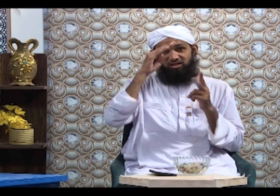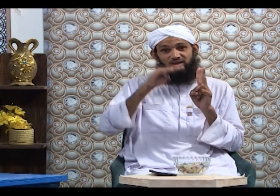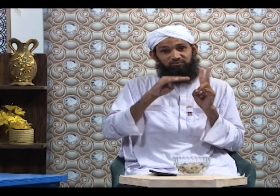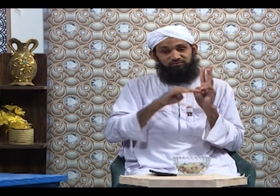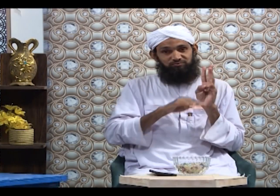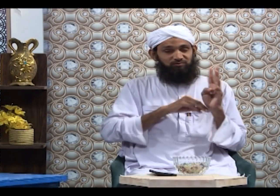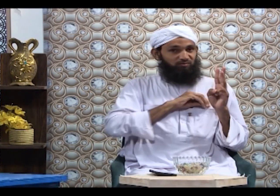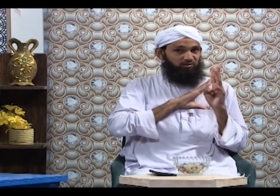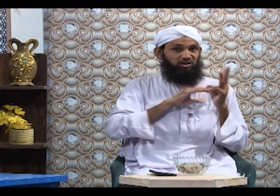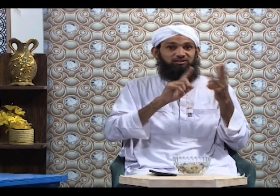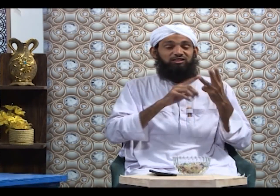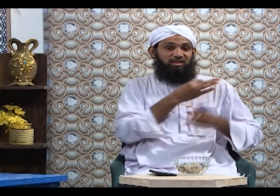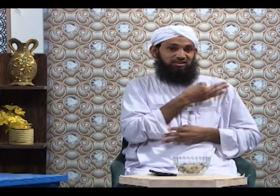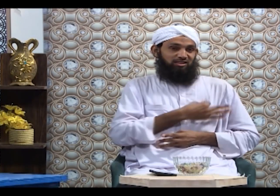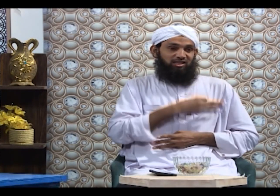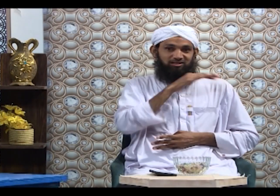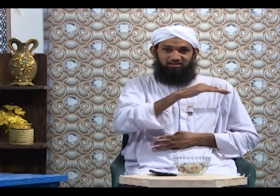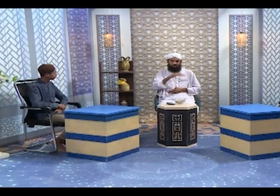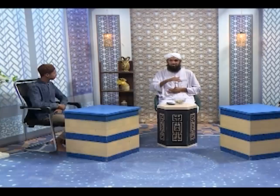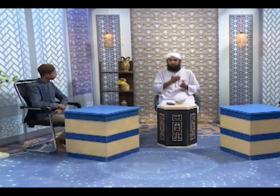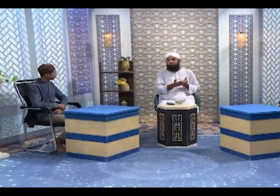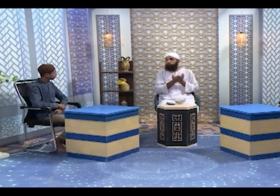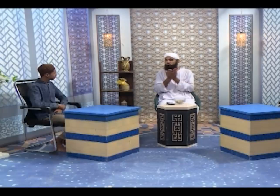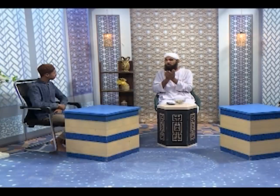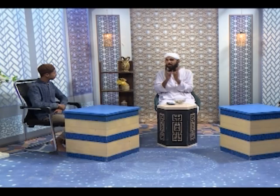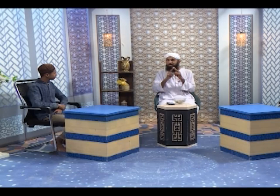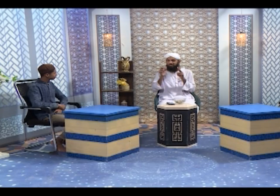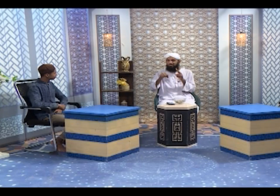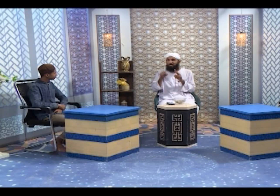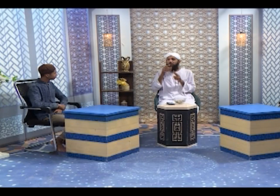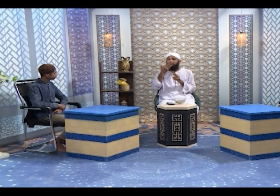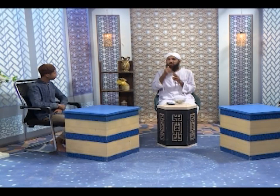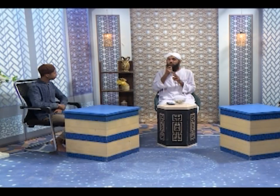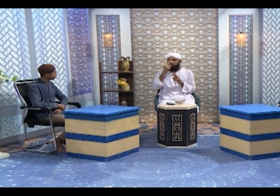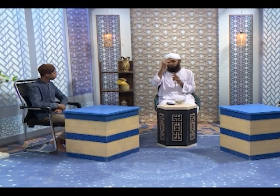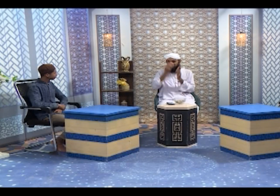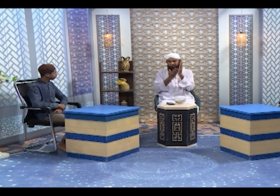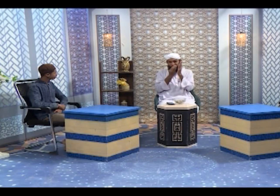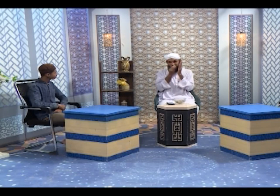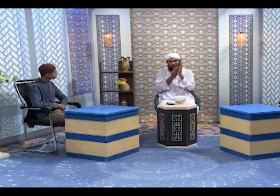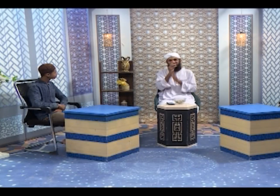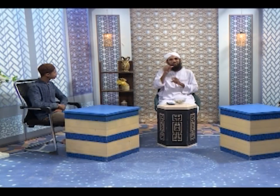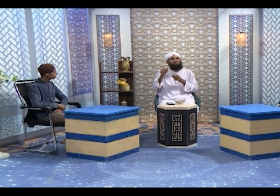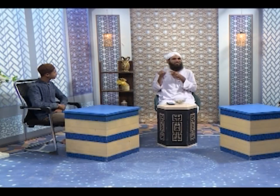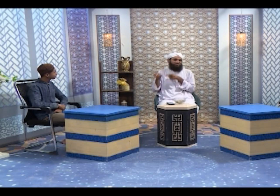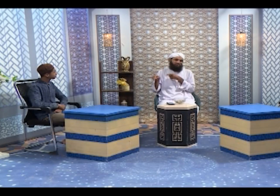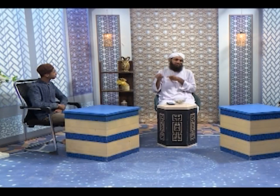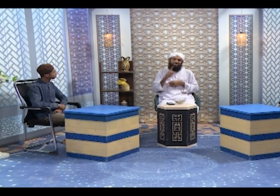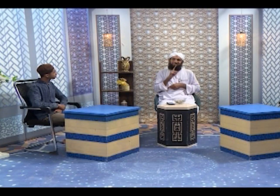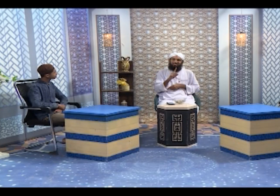3 نیک اولاد جو اس کے لیے دعا کرے۔ ایک اور حدیث پاک میں ہے بے شک اللہ پاک جنت میں ایک نیک بندے کا درجہ بلند فرمائے